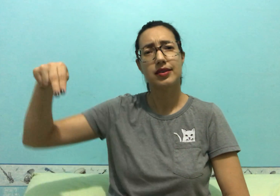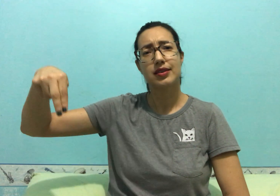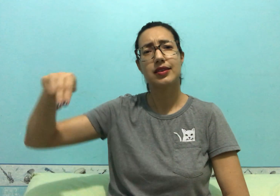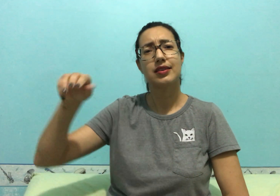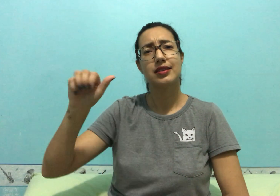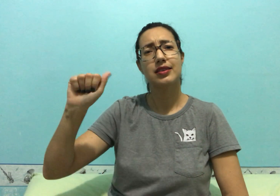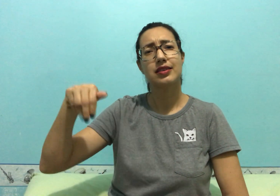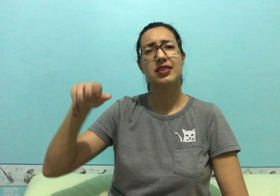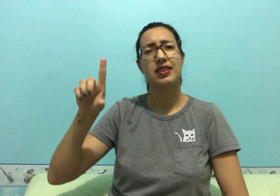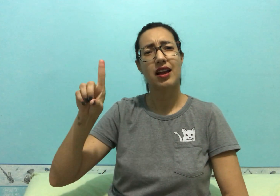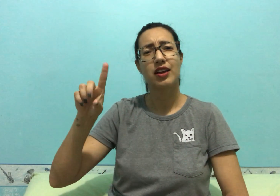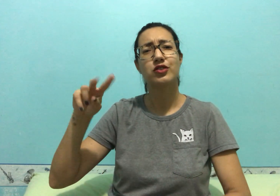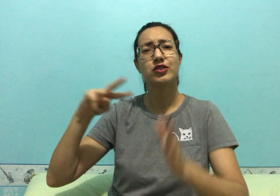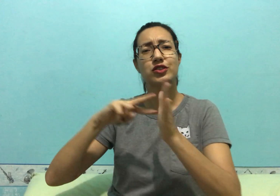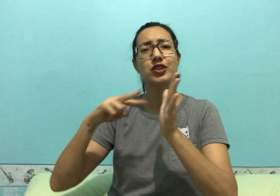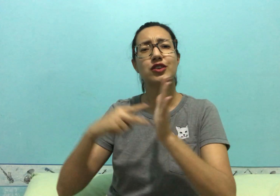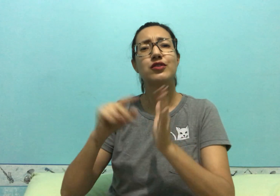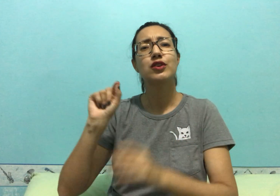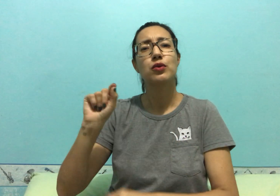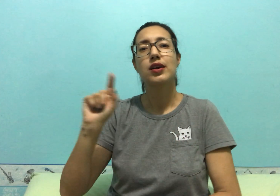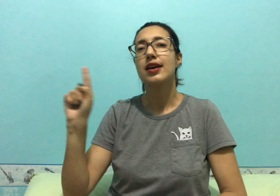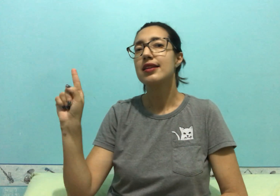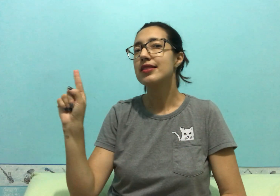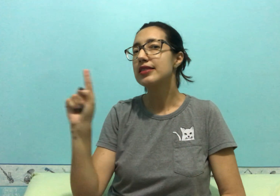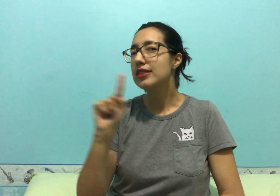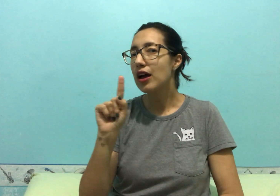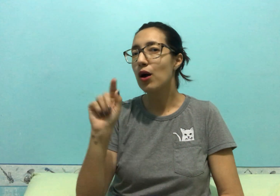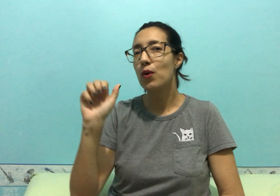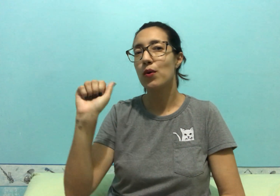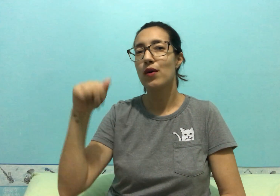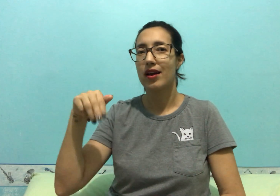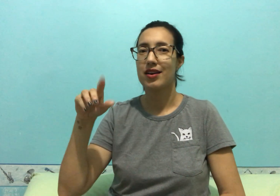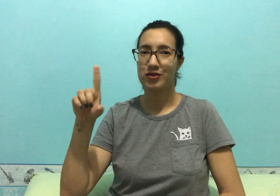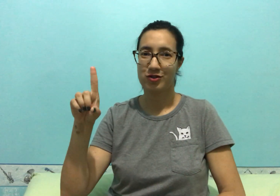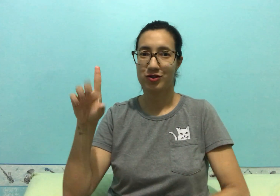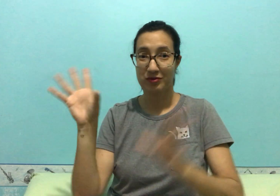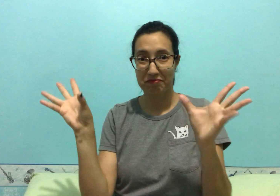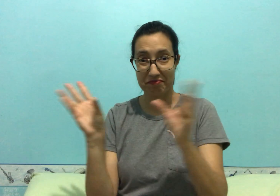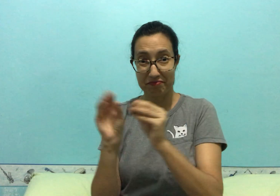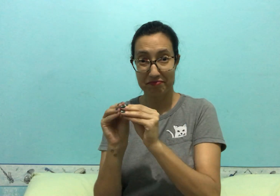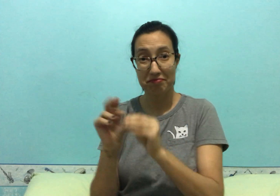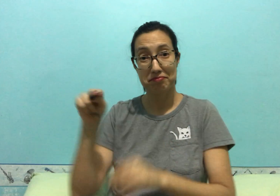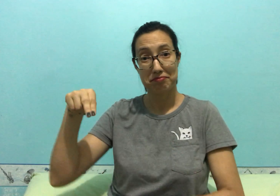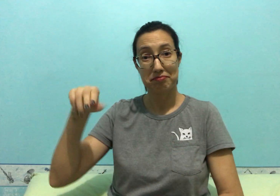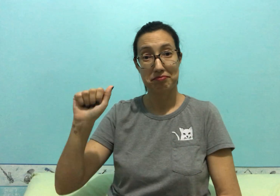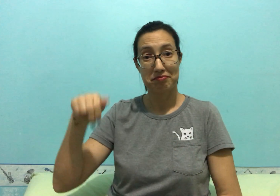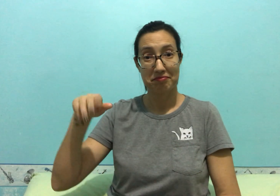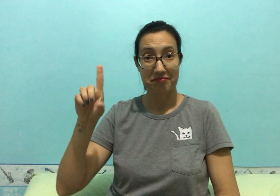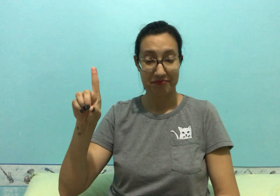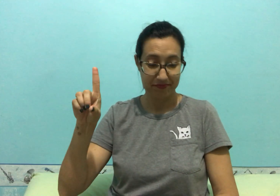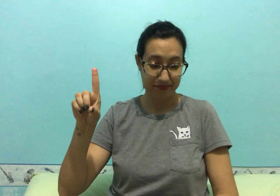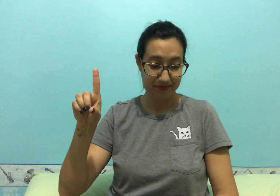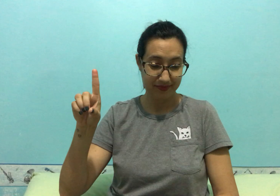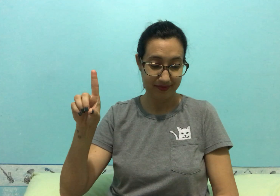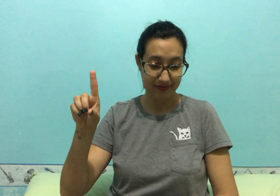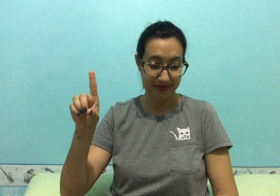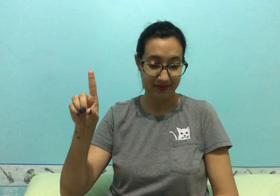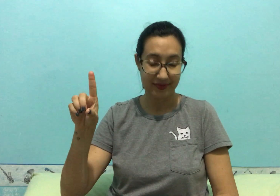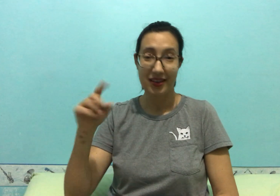AND. Né? E aí aqui agora você vê que essa bolinha aqui que indica a inversão, ela veio aqui para junto do símbolo do AND, para